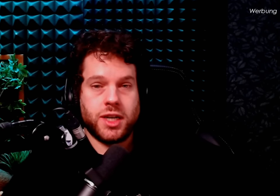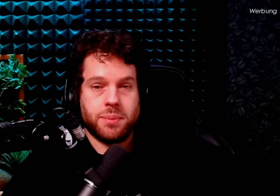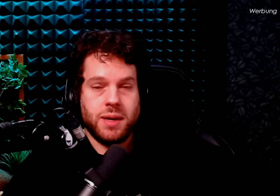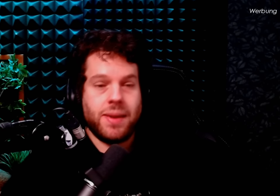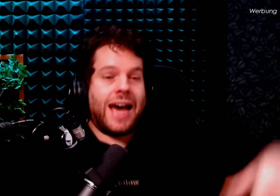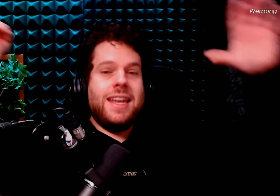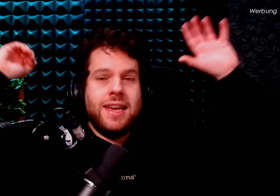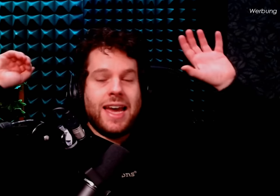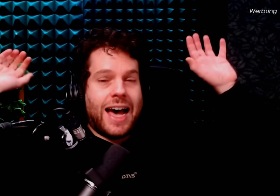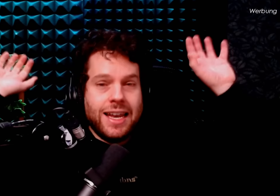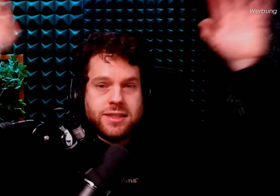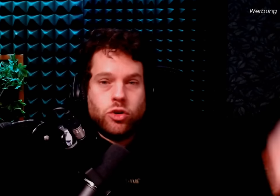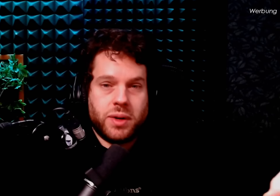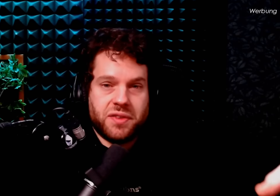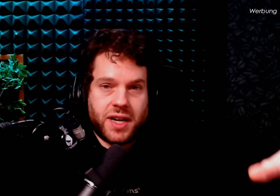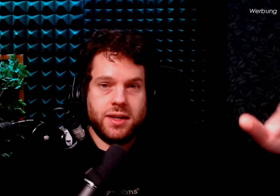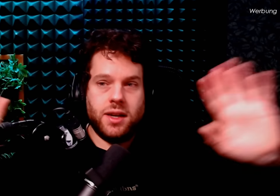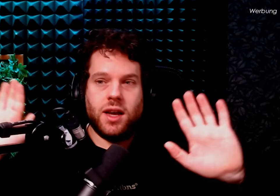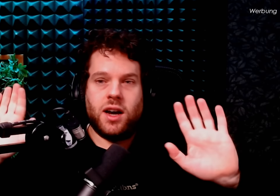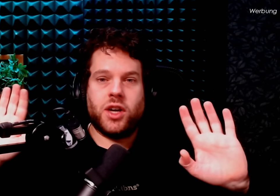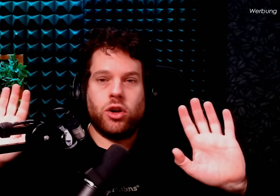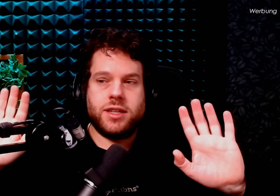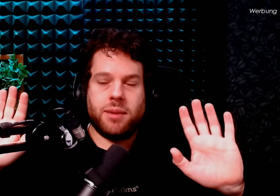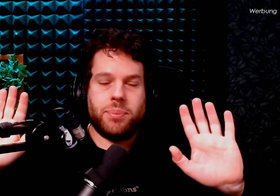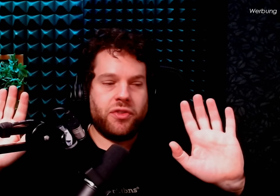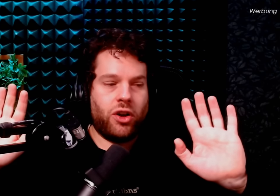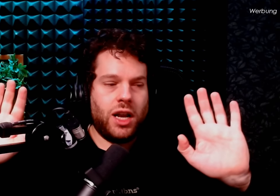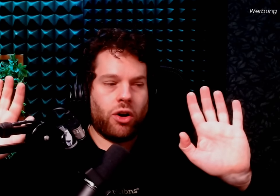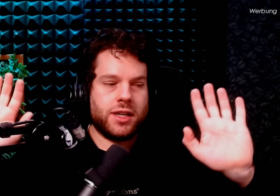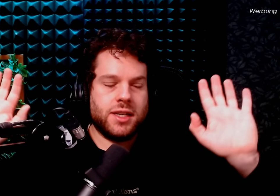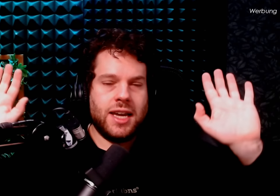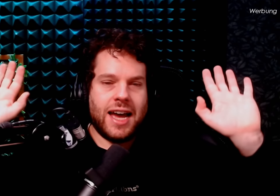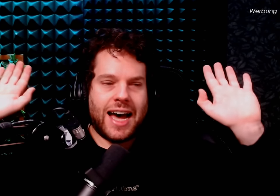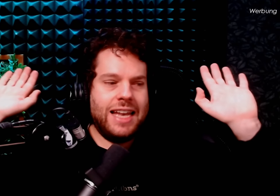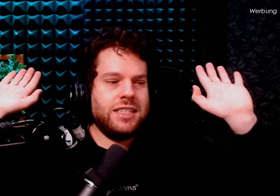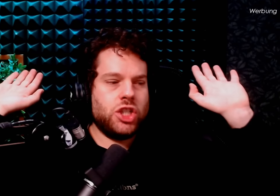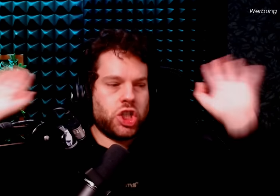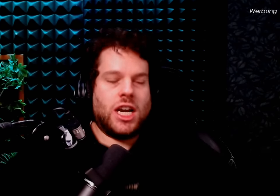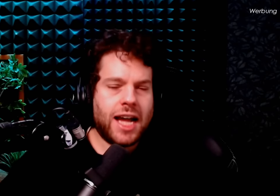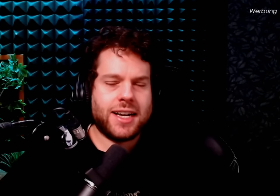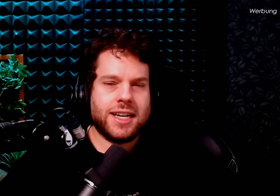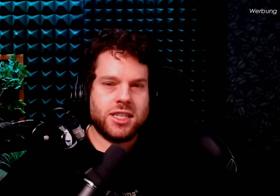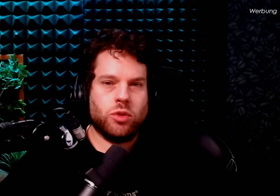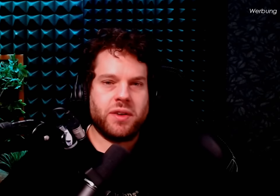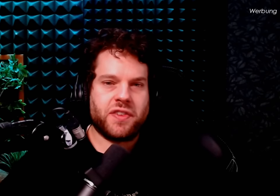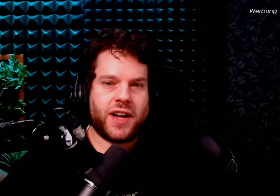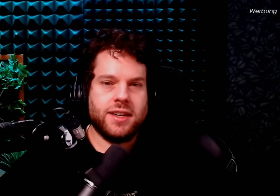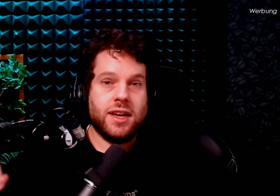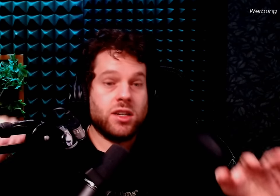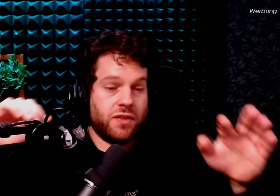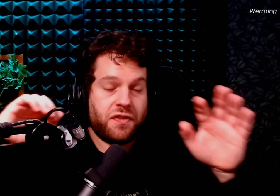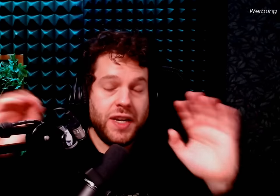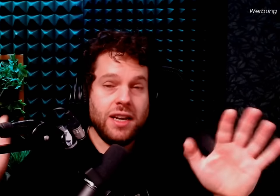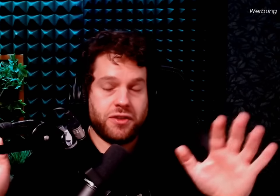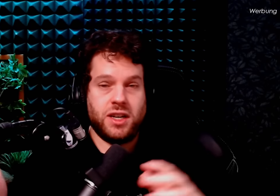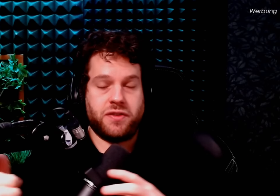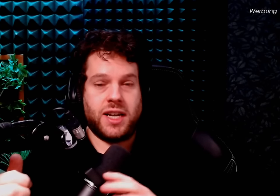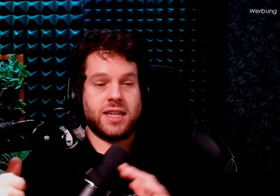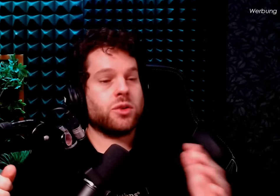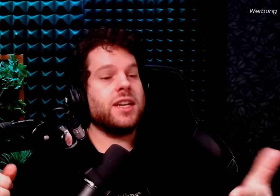stehen geblieben. Alle, alle sind umgefallen. Auf der Rolltreppe voller Leute. Alle sind schlagartig umgefallen. Viele, viele Verletzungen.